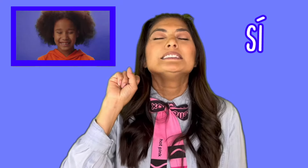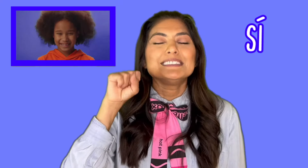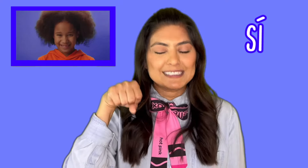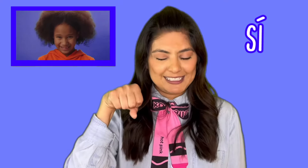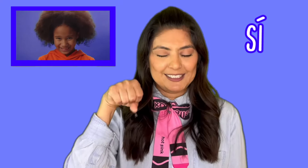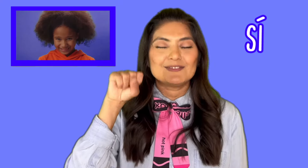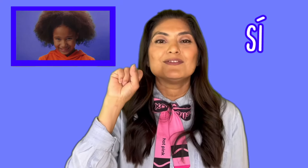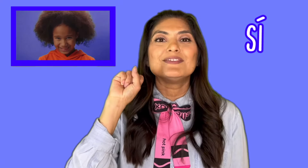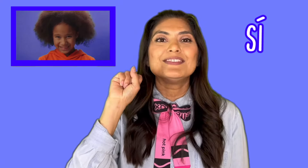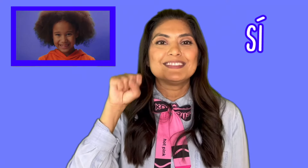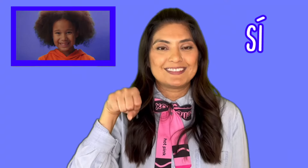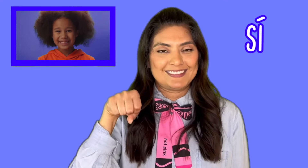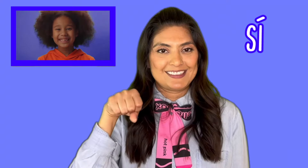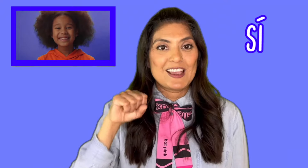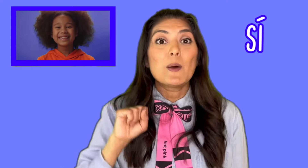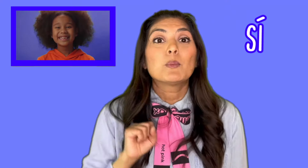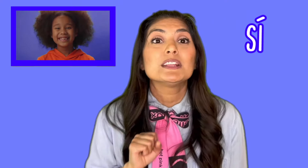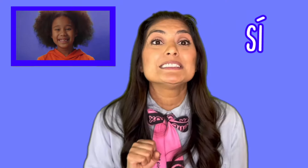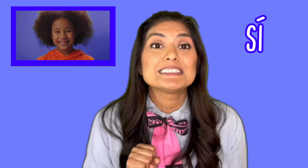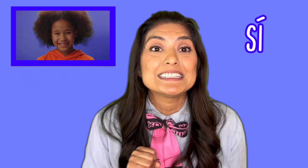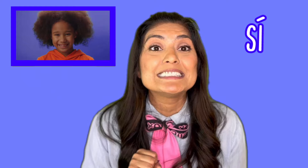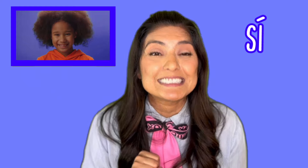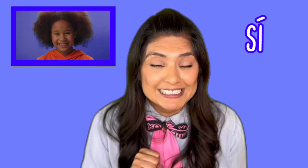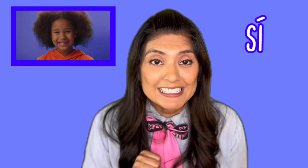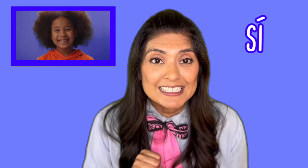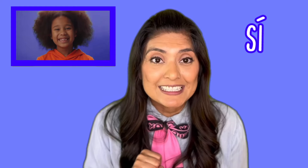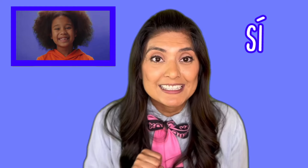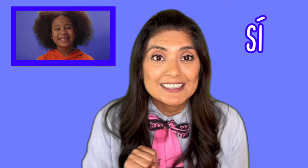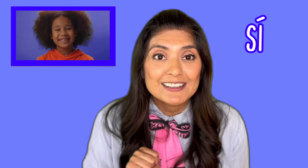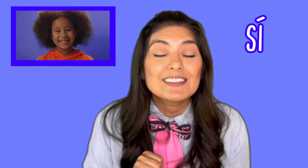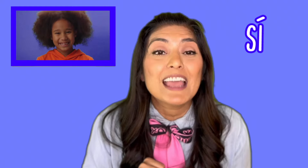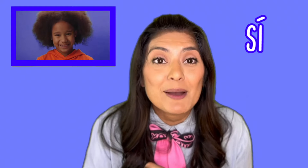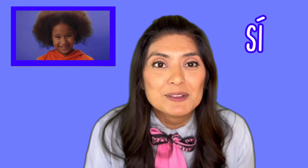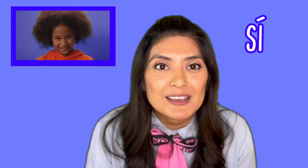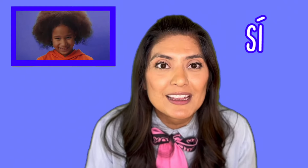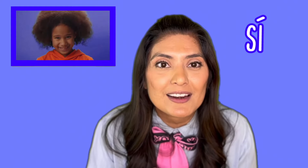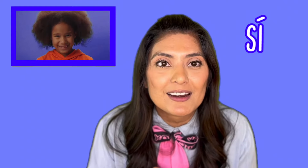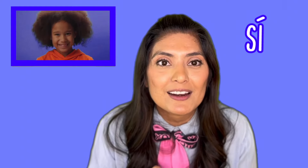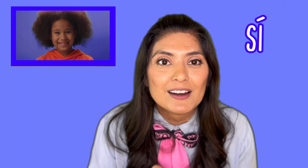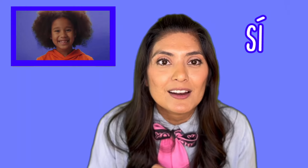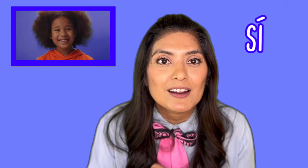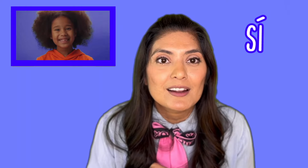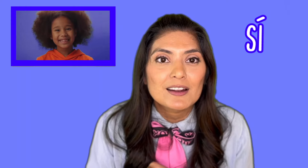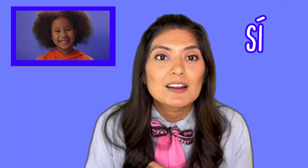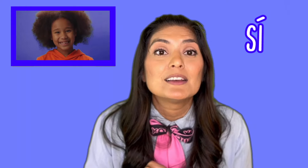Sí. ¿Puedes decir sí? Déjame ver.